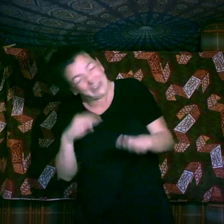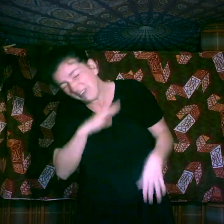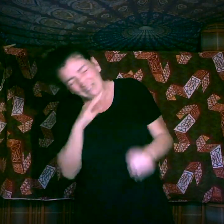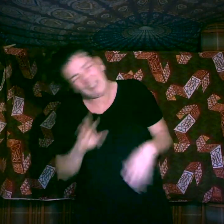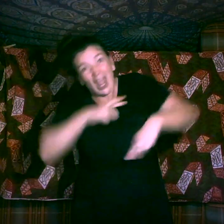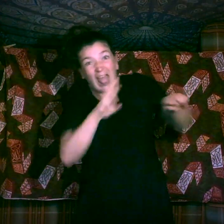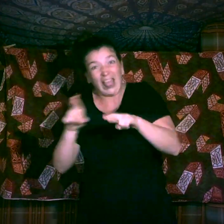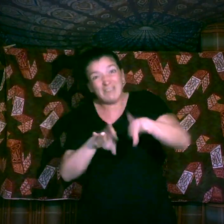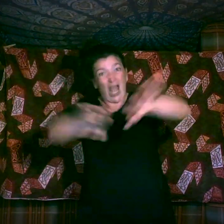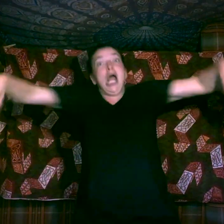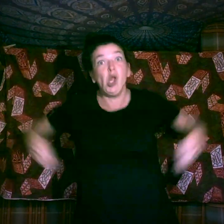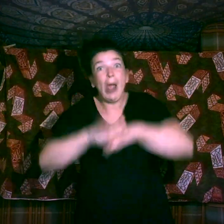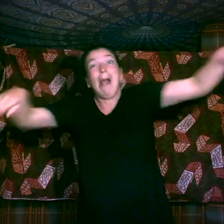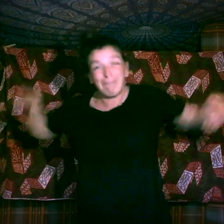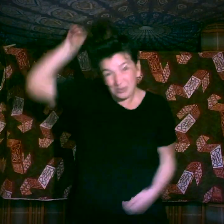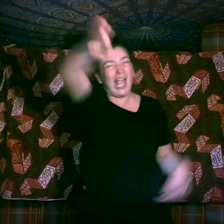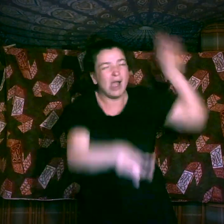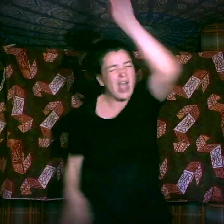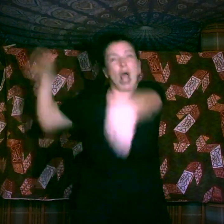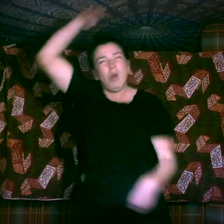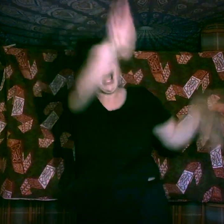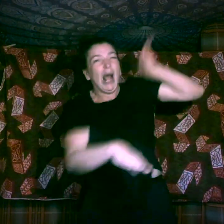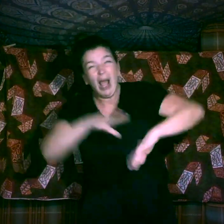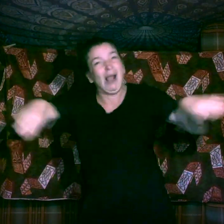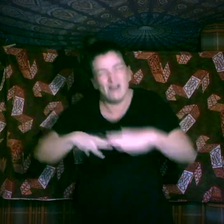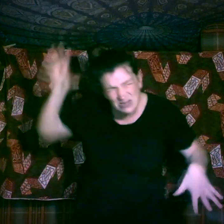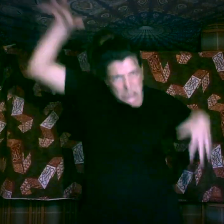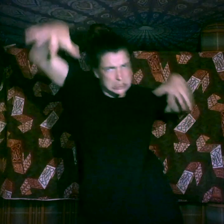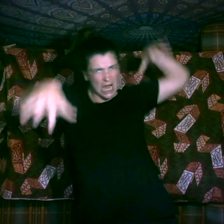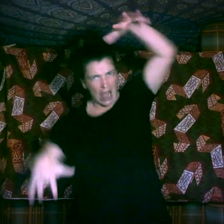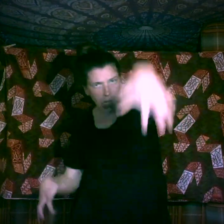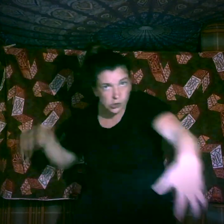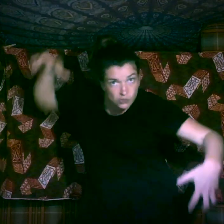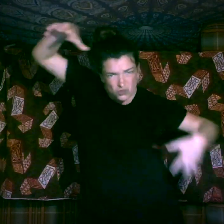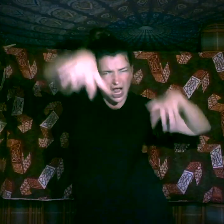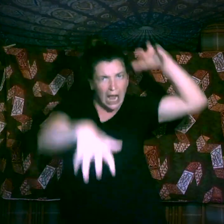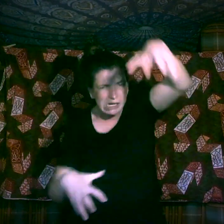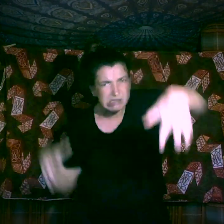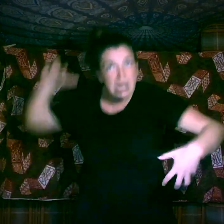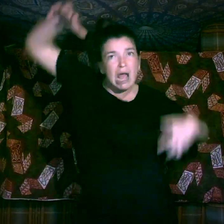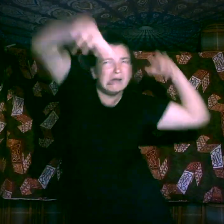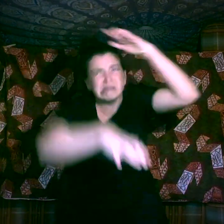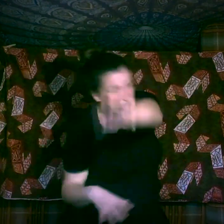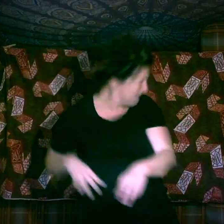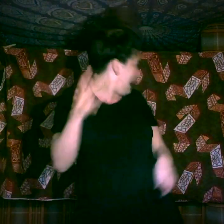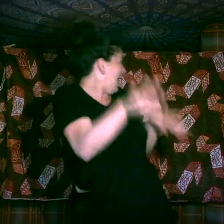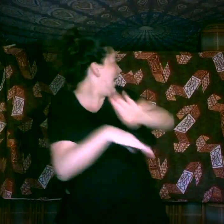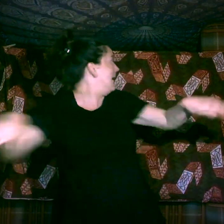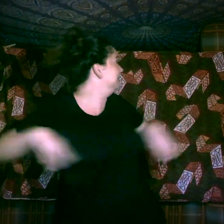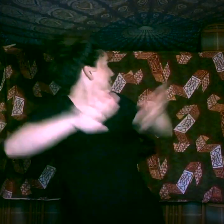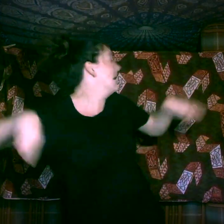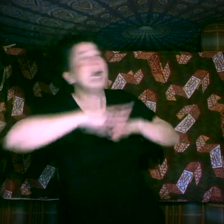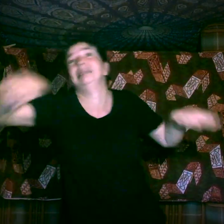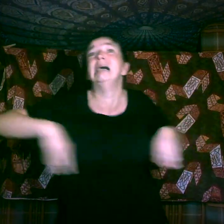plouf. Retraversons la rivière. Splitch, splatch, splitch, splatch. Retraversons